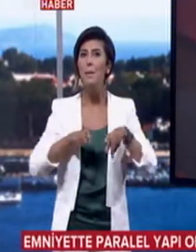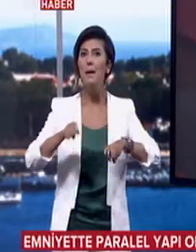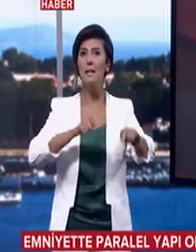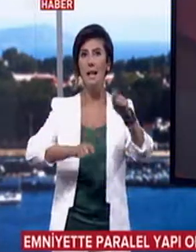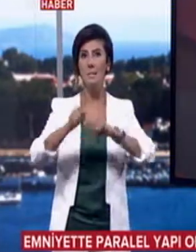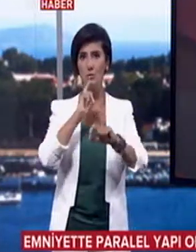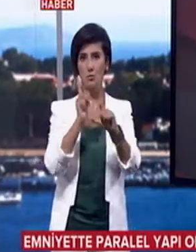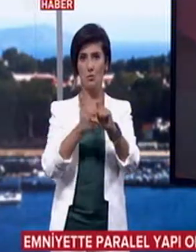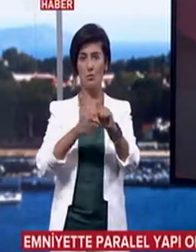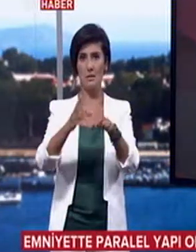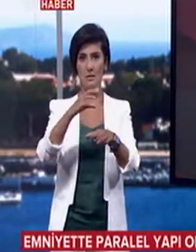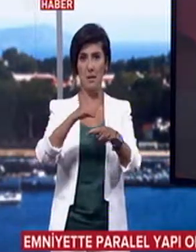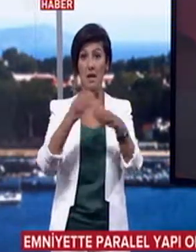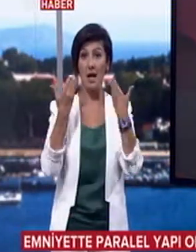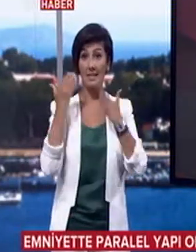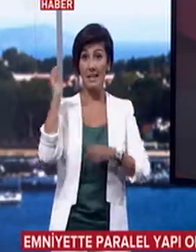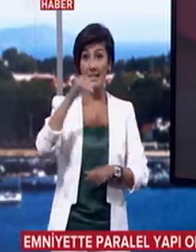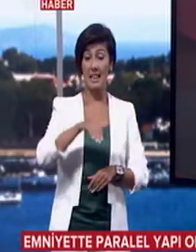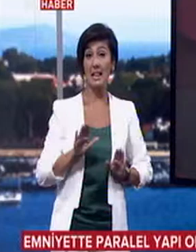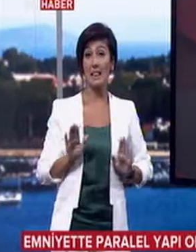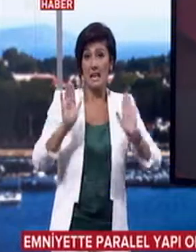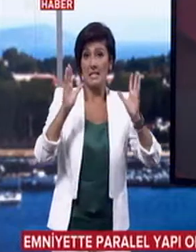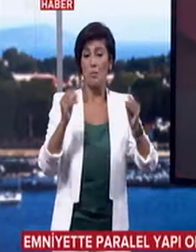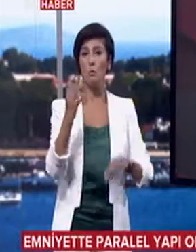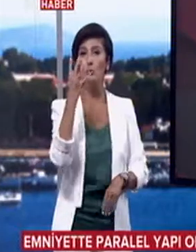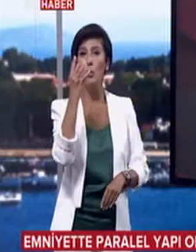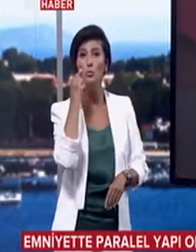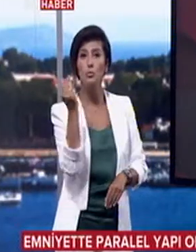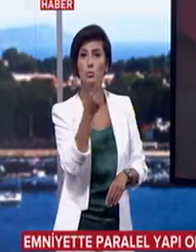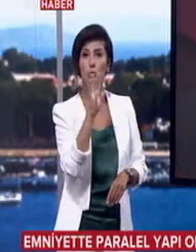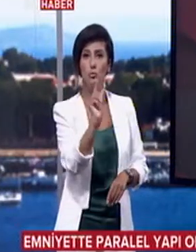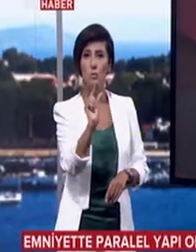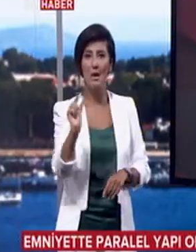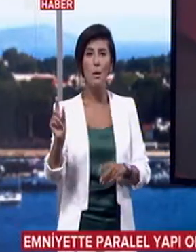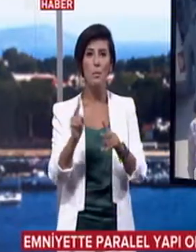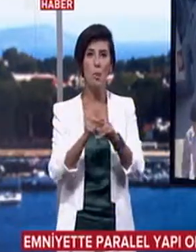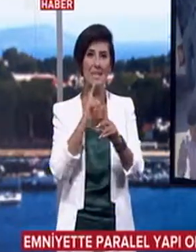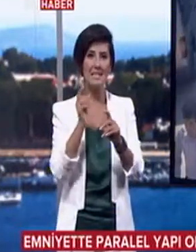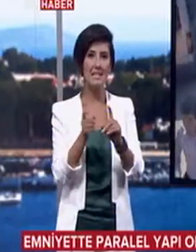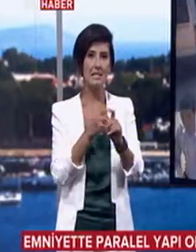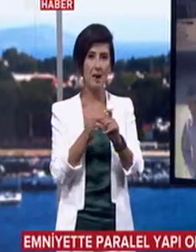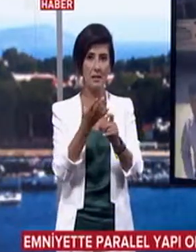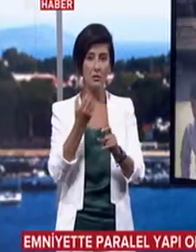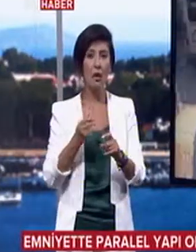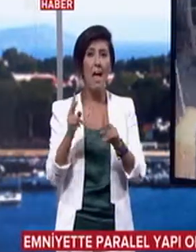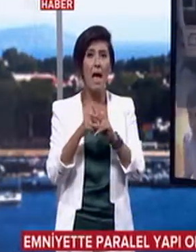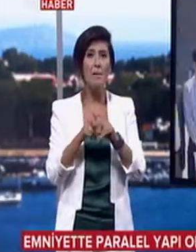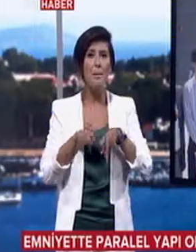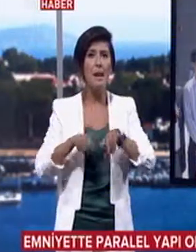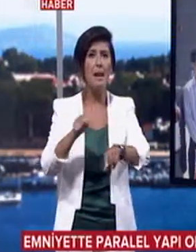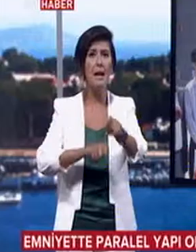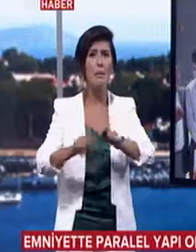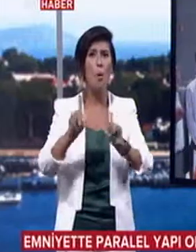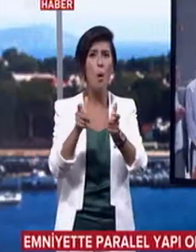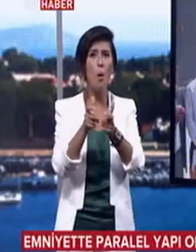Emniyetteki paralel yapı soruşturması kapsamında adliyeye gelerek teslim olan 4 şüpheli polisin ifadesi alınıyor. Emniyetteki paralel yapı